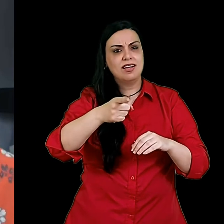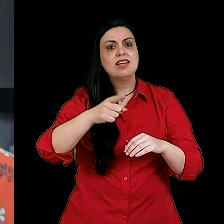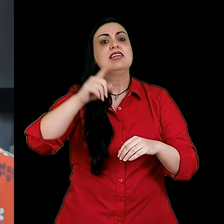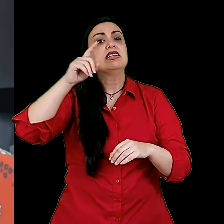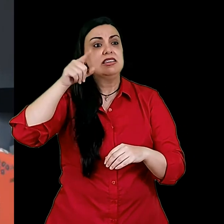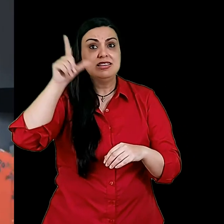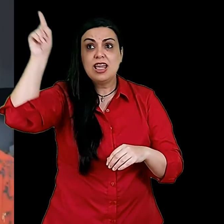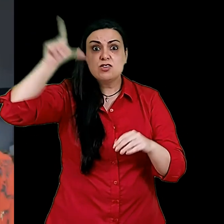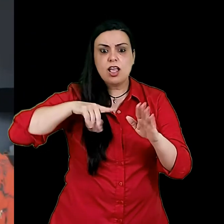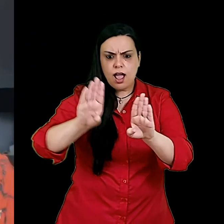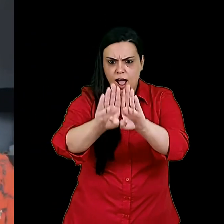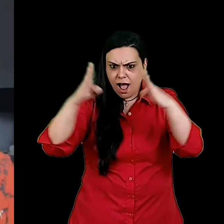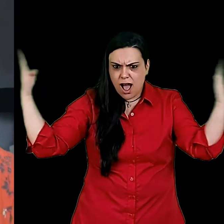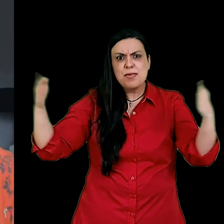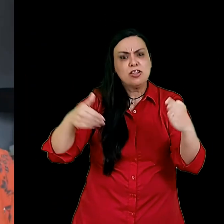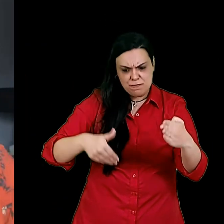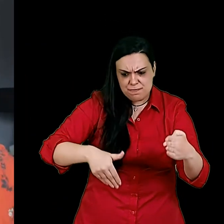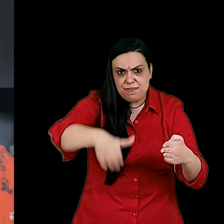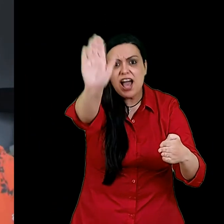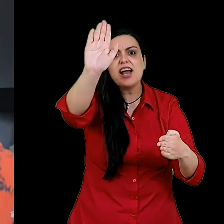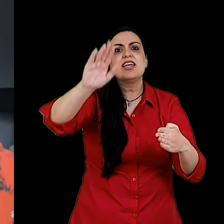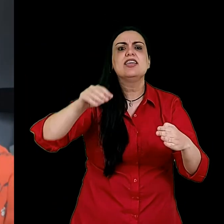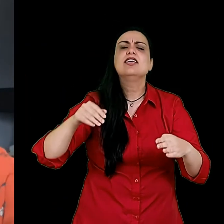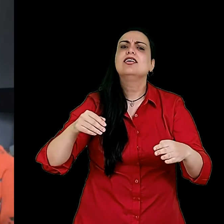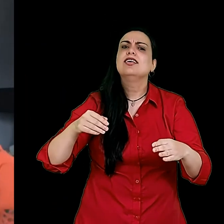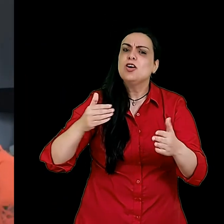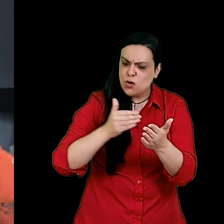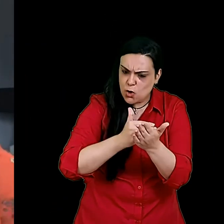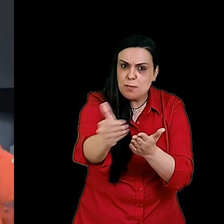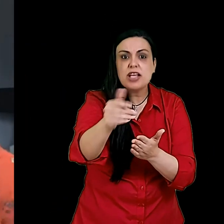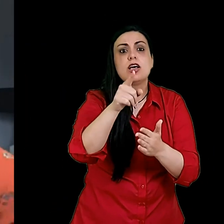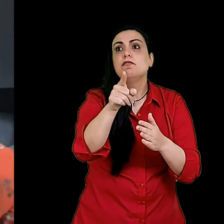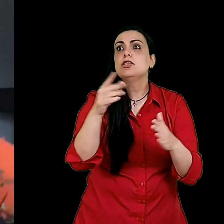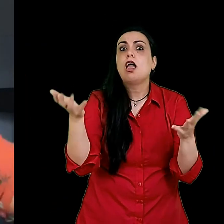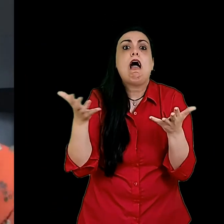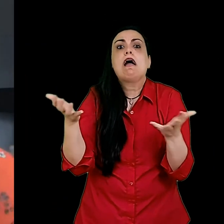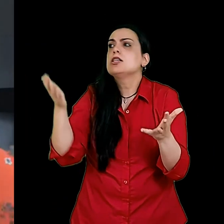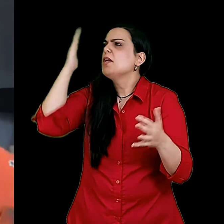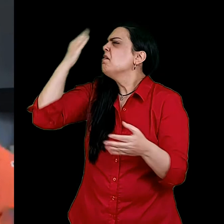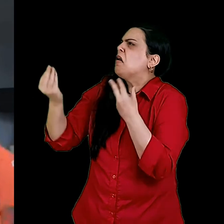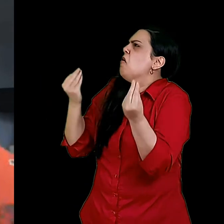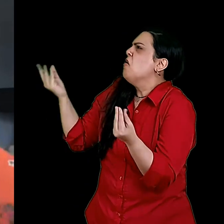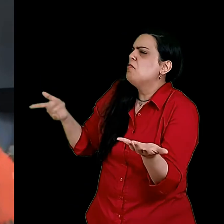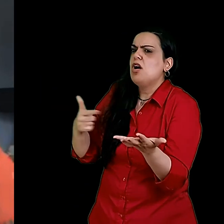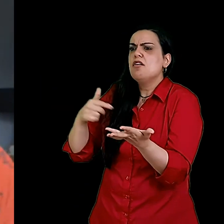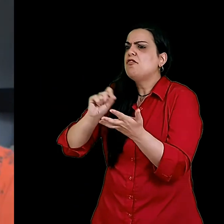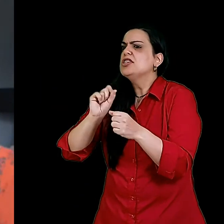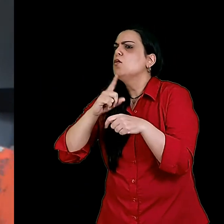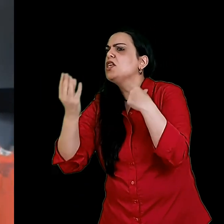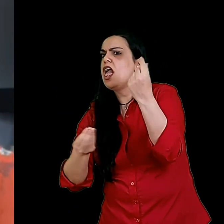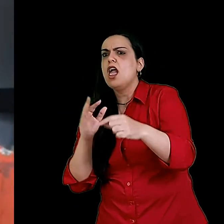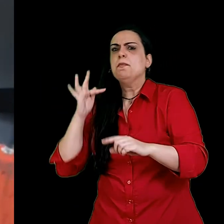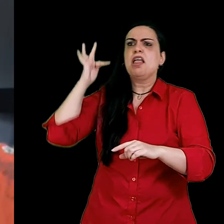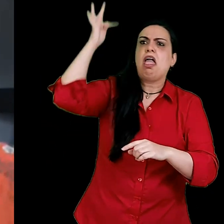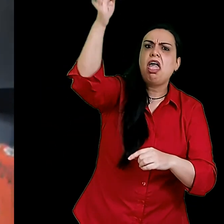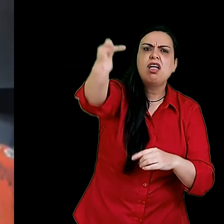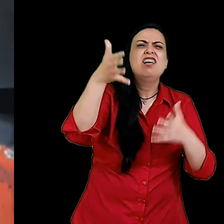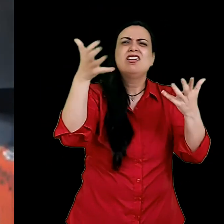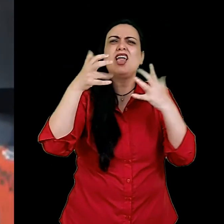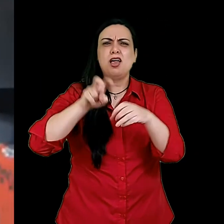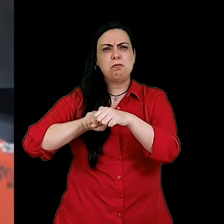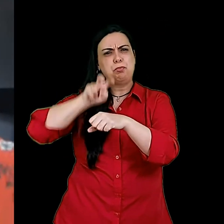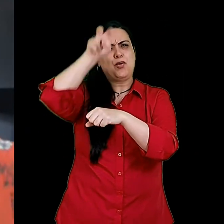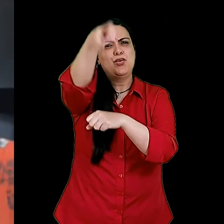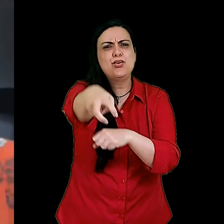gente que Deus está dando uma diretriz. Quantos caminhos que Deus tem aberto, está dizendo, passa, vai, entra. Mas você já quer saber o